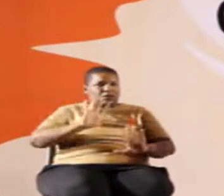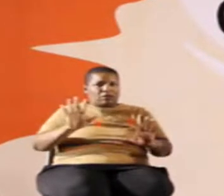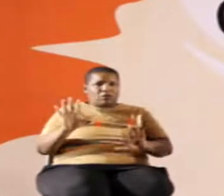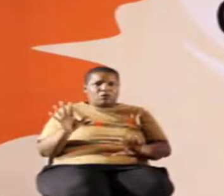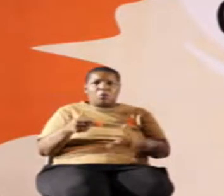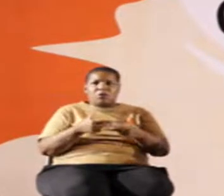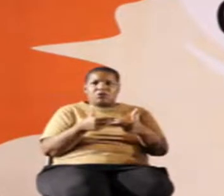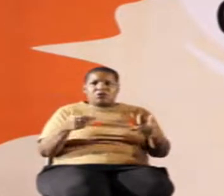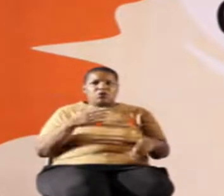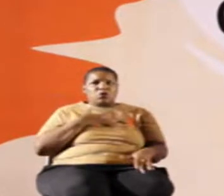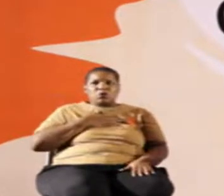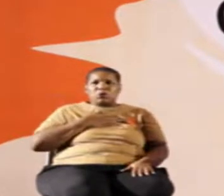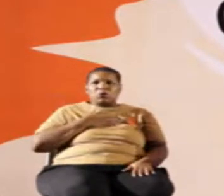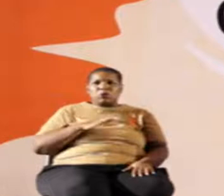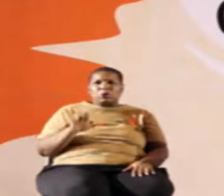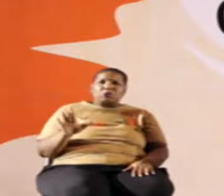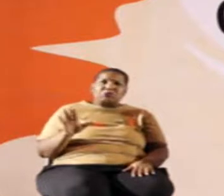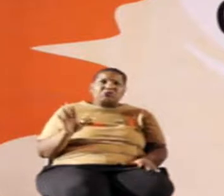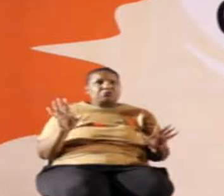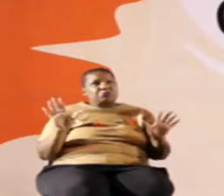não gosto das tais